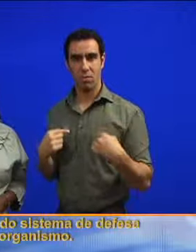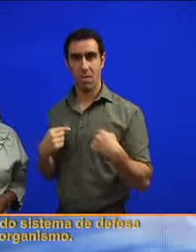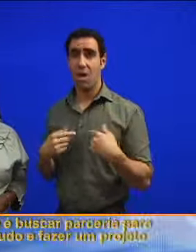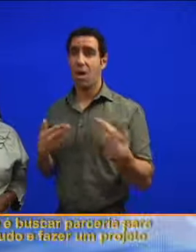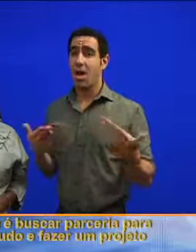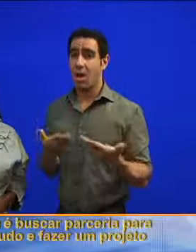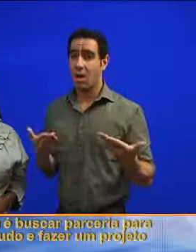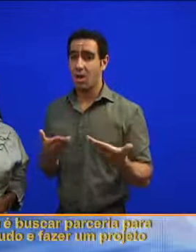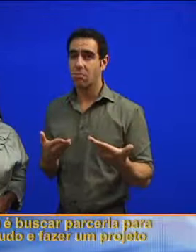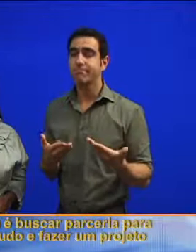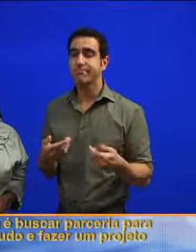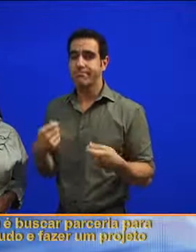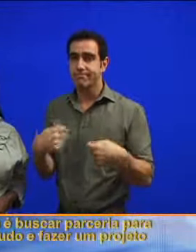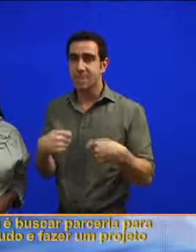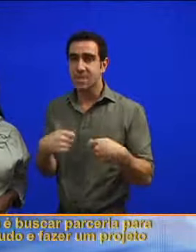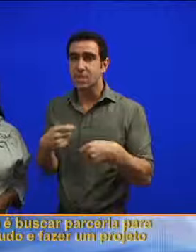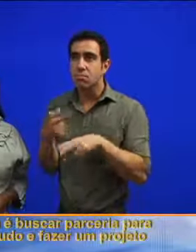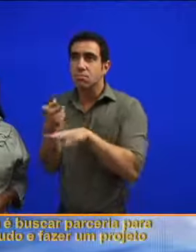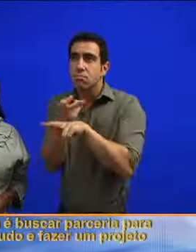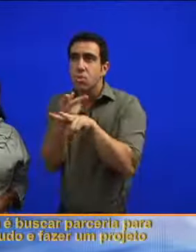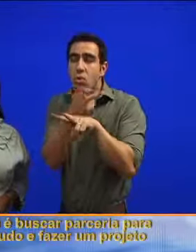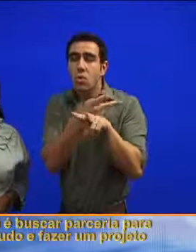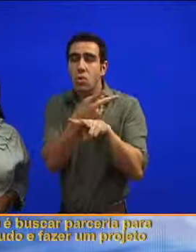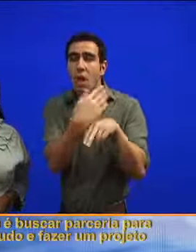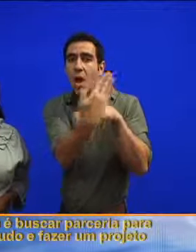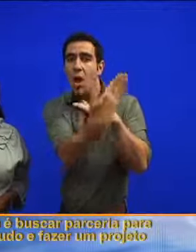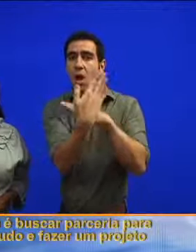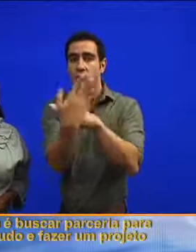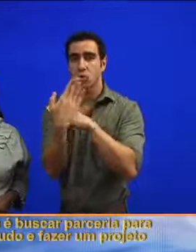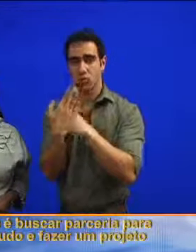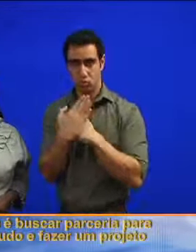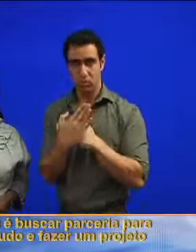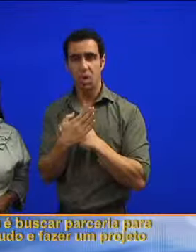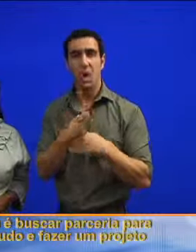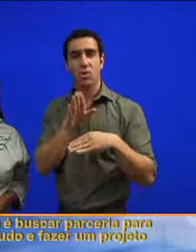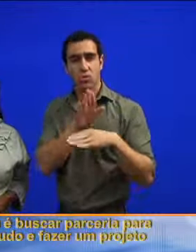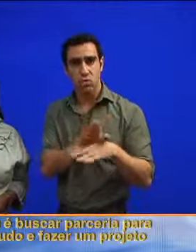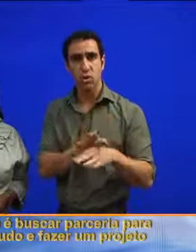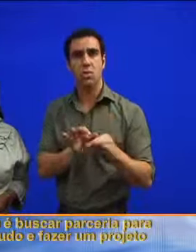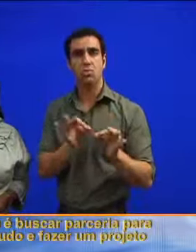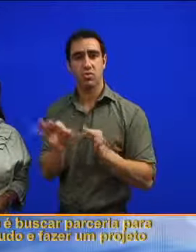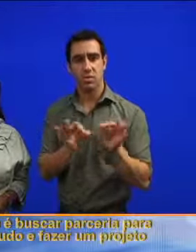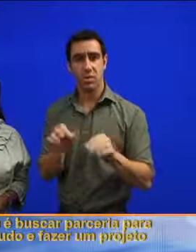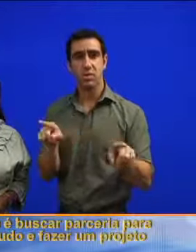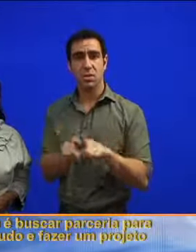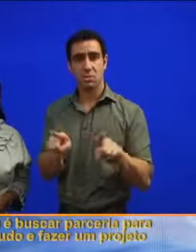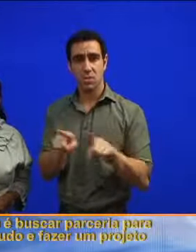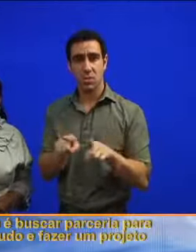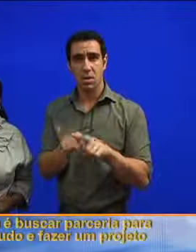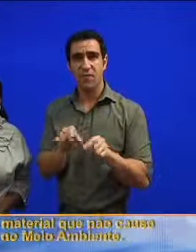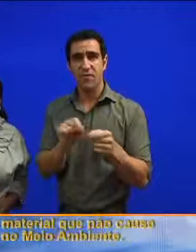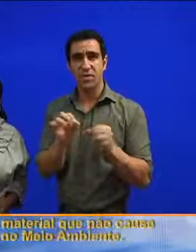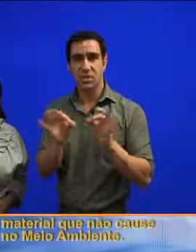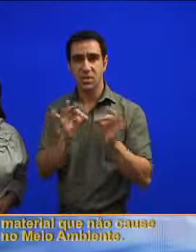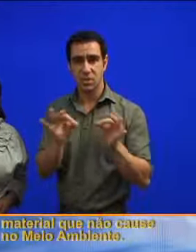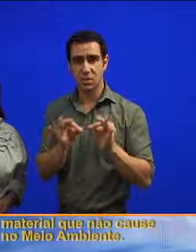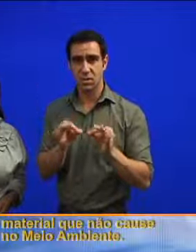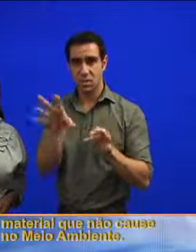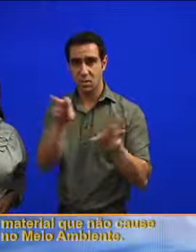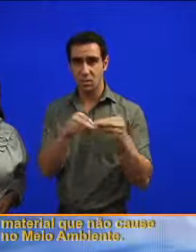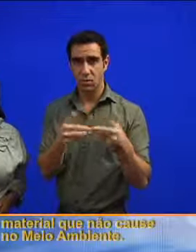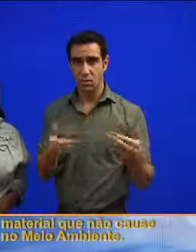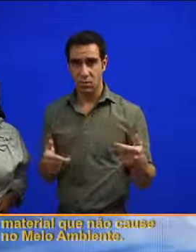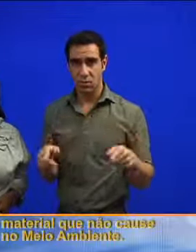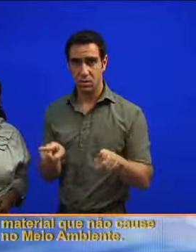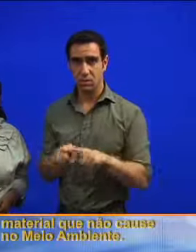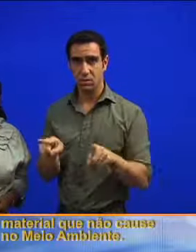organismo. O desafio agora é buscar parceria para apoiar esse estudo e fazer um projeto para a coleta do